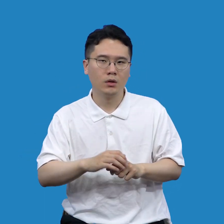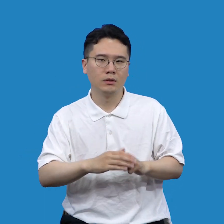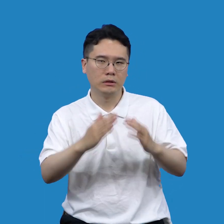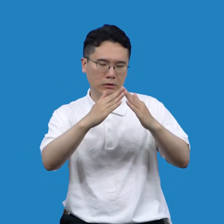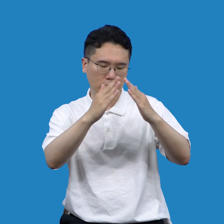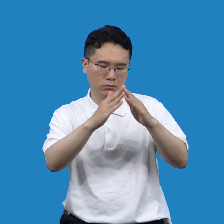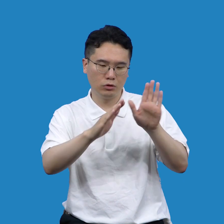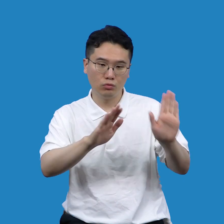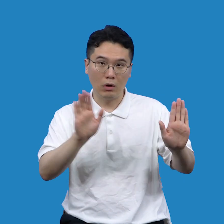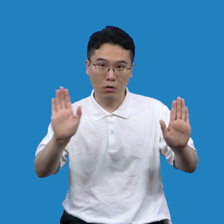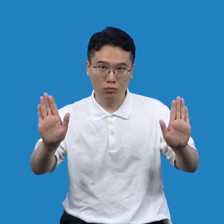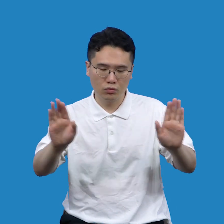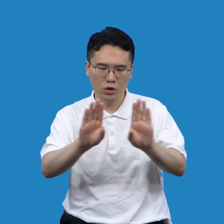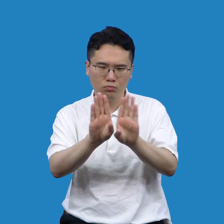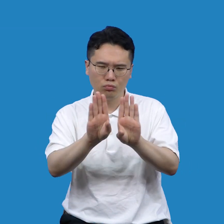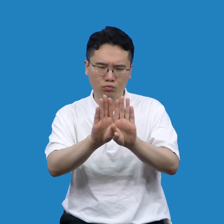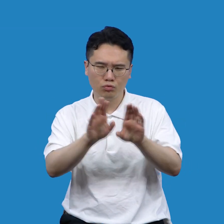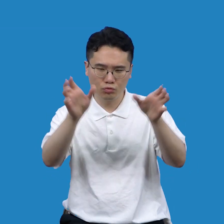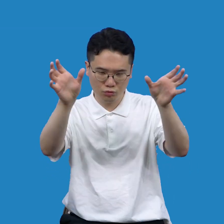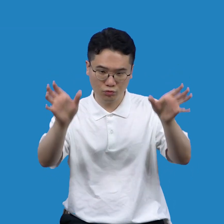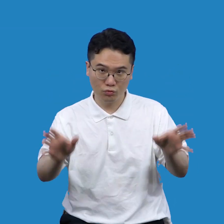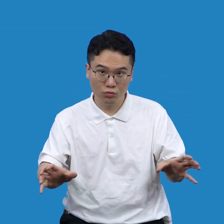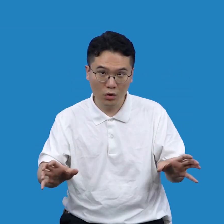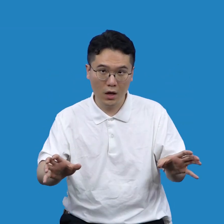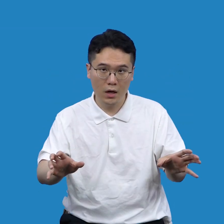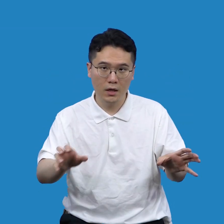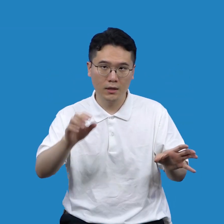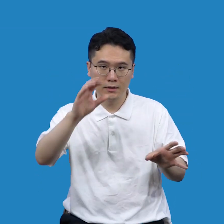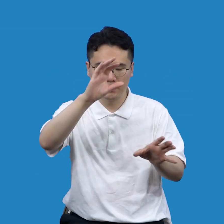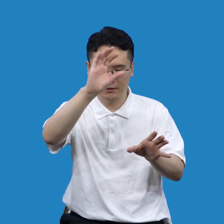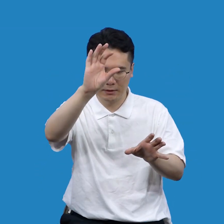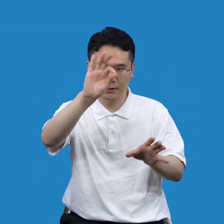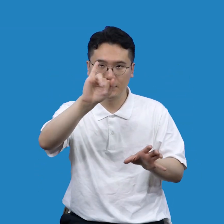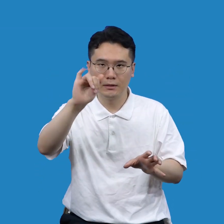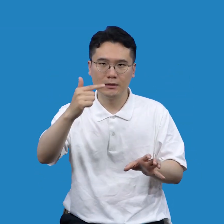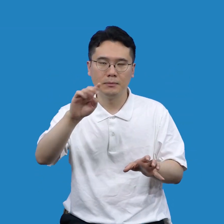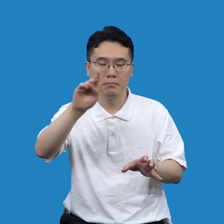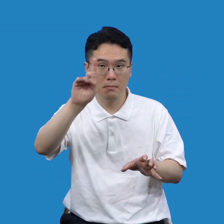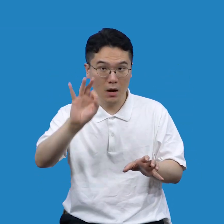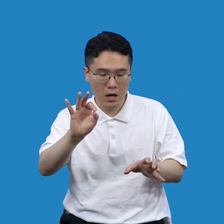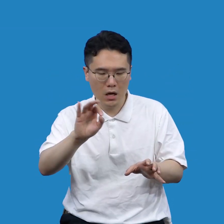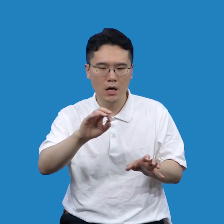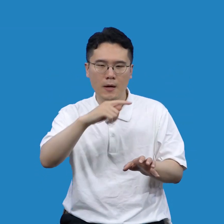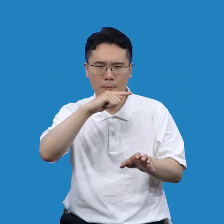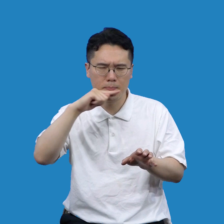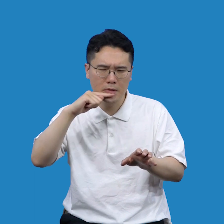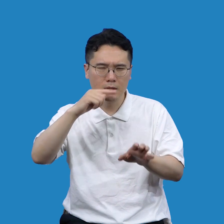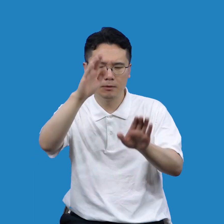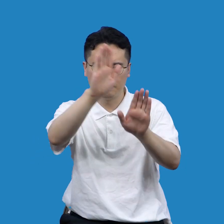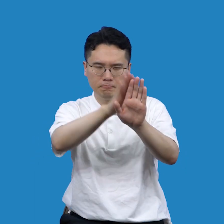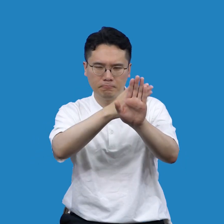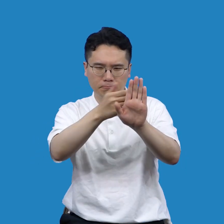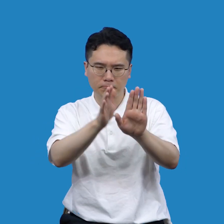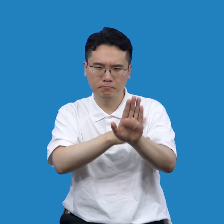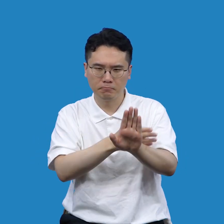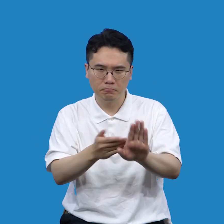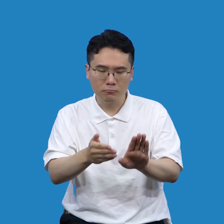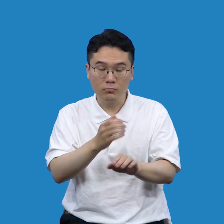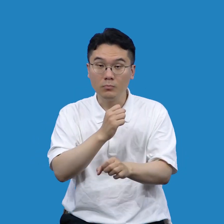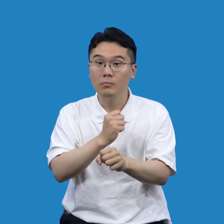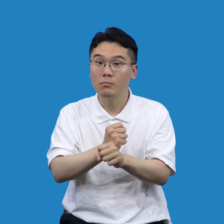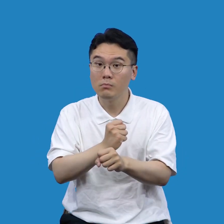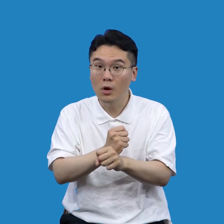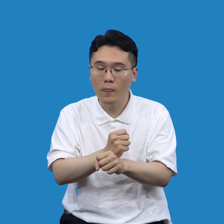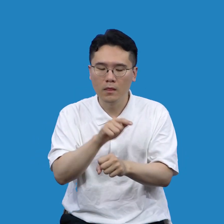설주와 문설주와 인방에 좌우 설주와 인방에 양의 피를 바르면 그